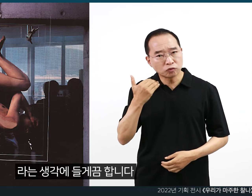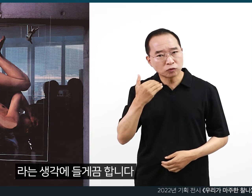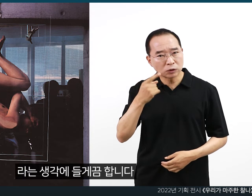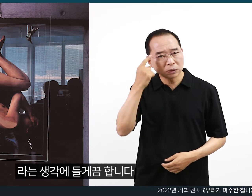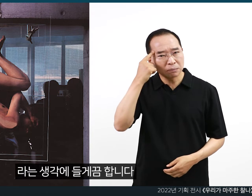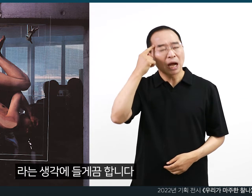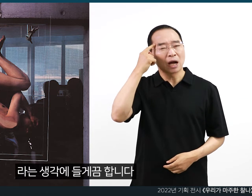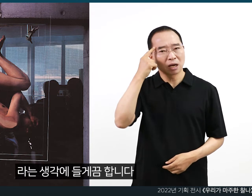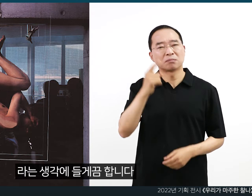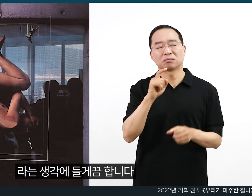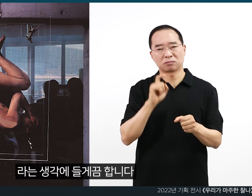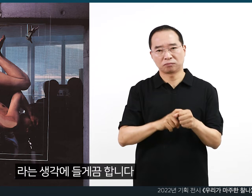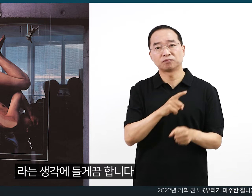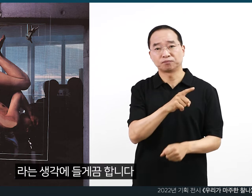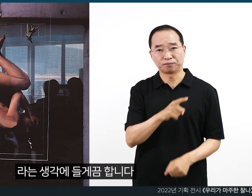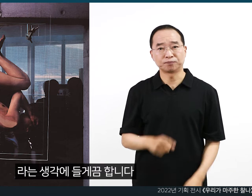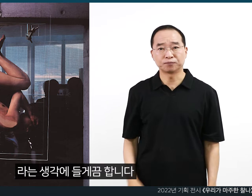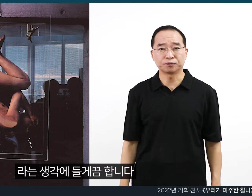합니다.